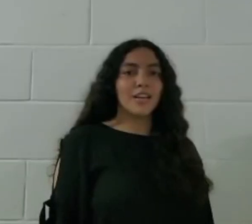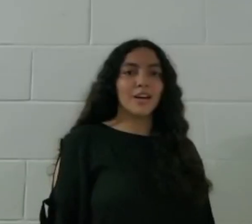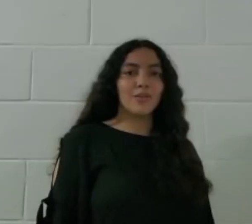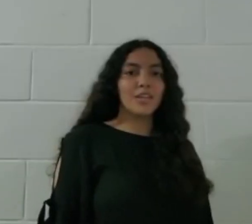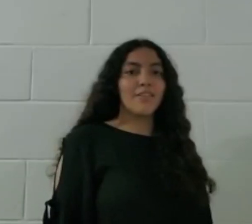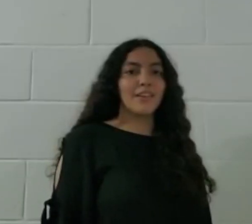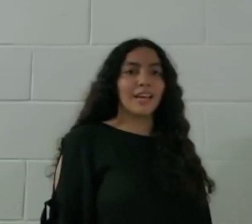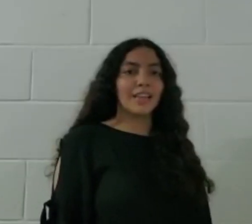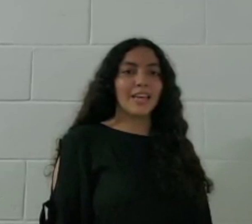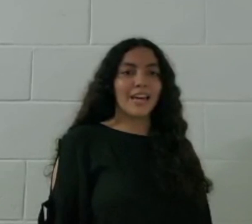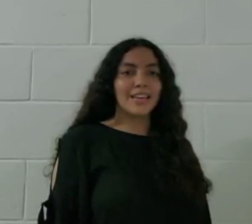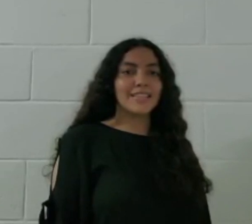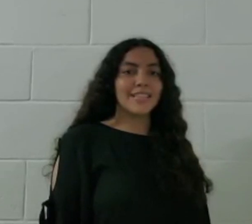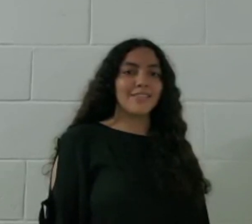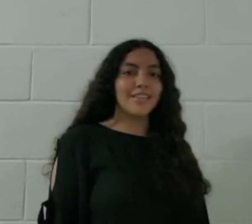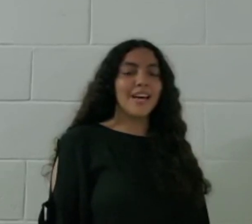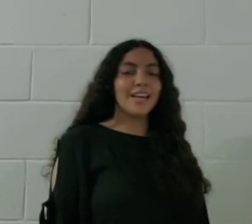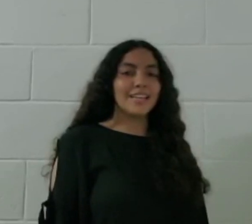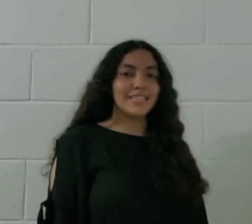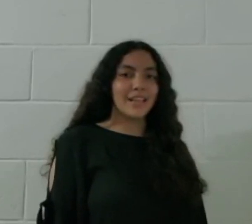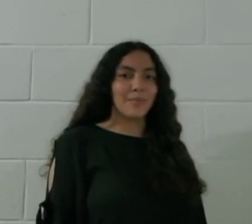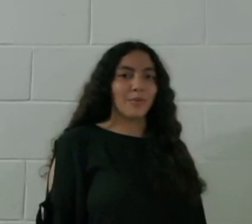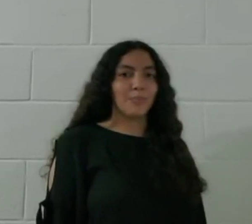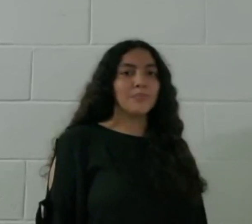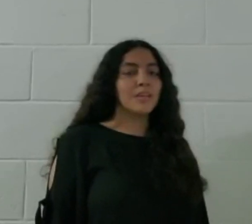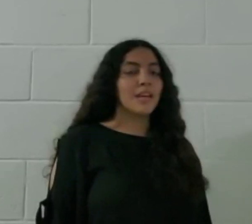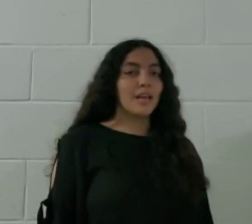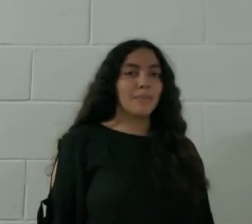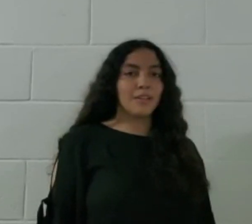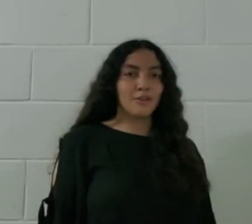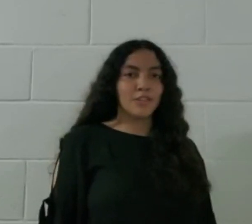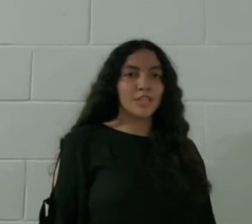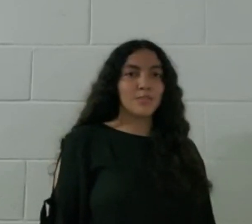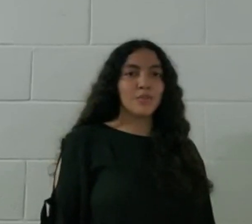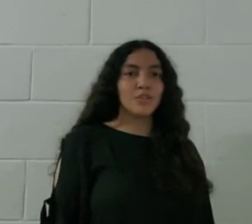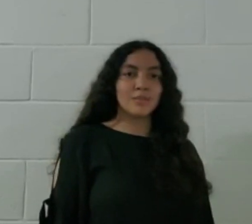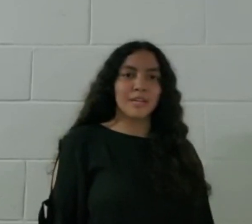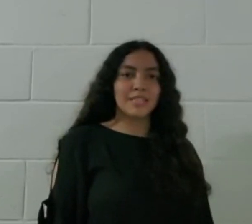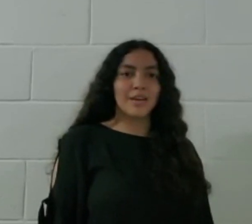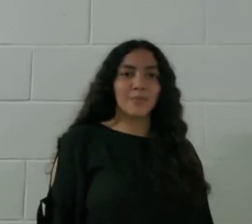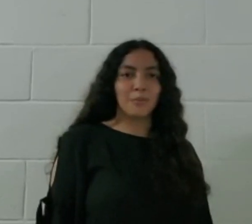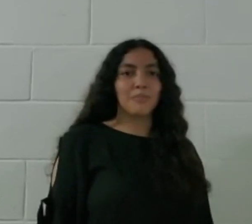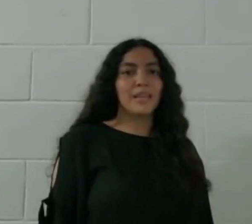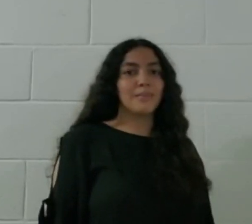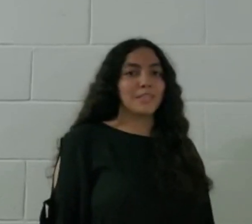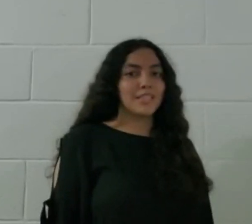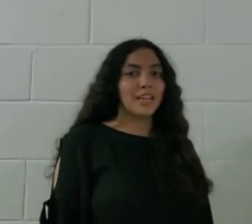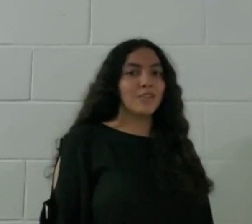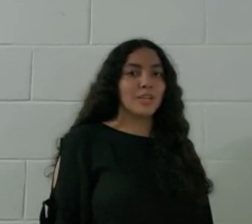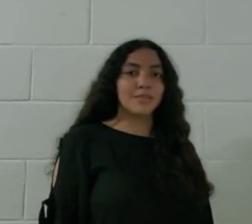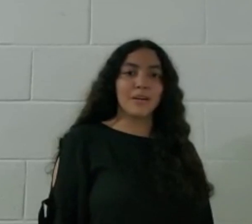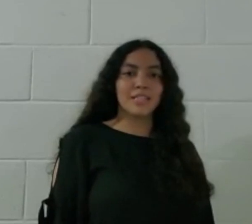la única verdad que hay en esta vida es el amor. El patriotismo no es más que amor, la amistad no es más que